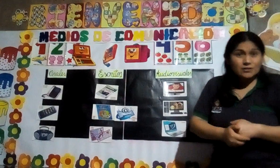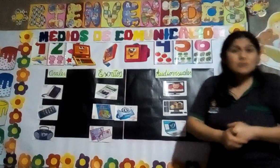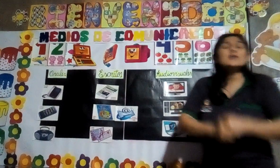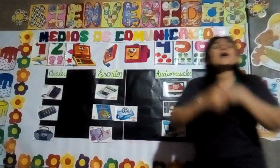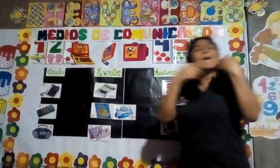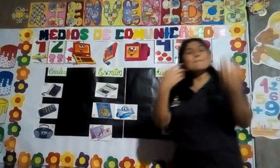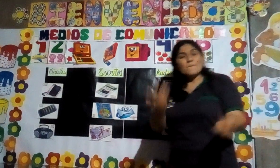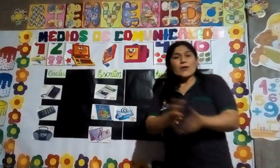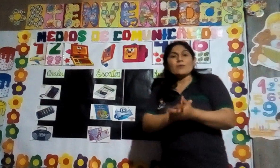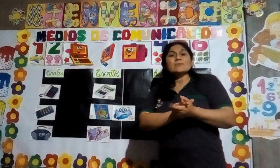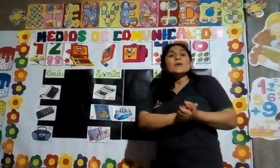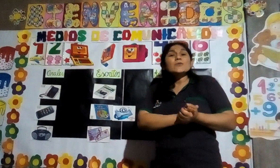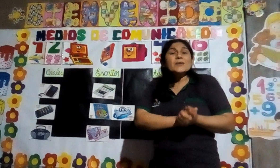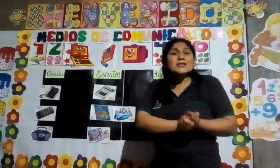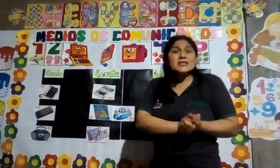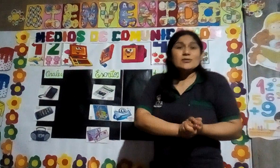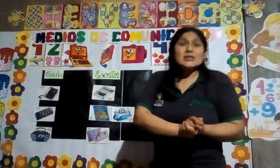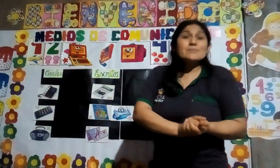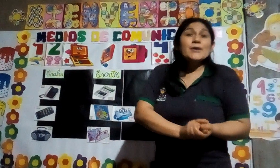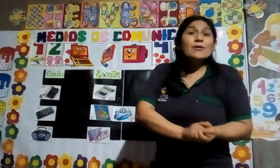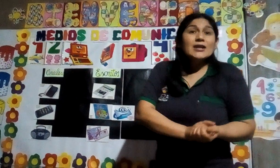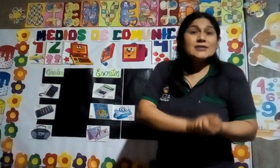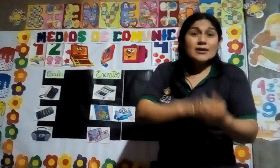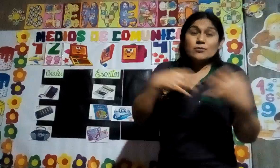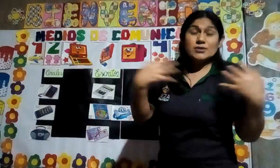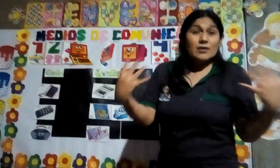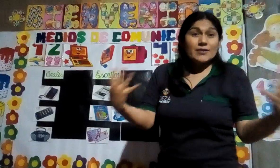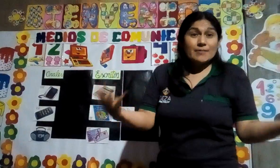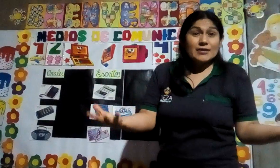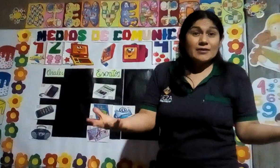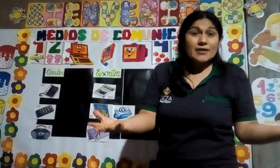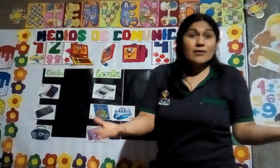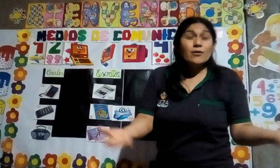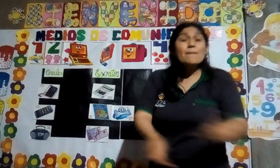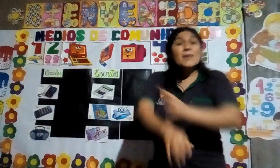chicos? Bueno, muy bien, chicos. Espero que les haya gustado el tema del día de hoy. Me